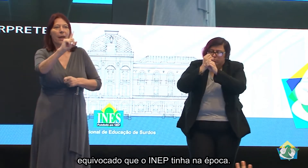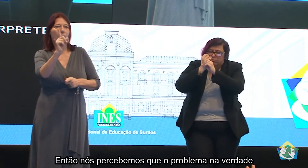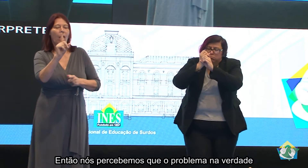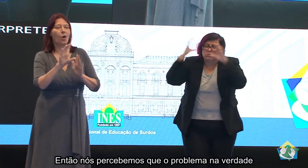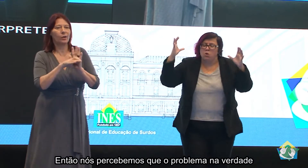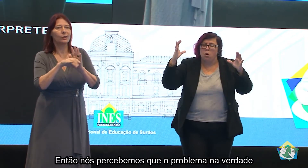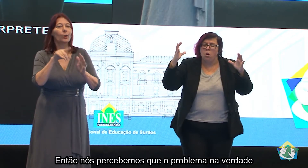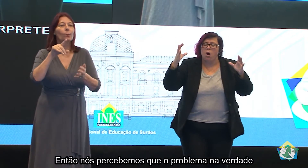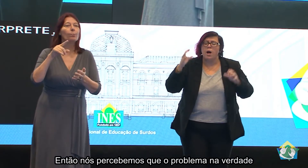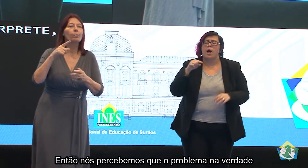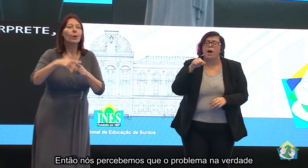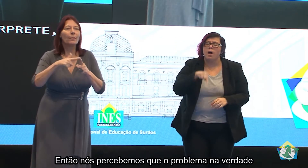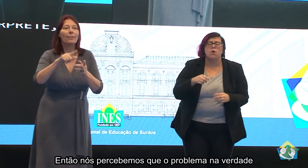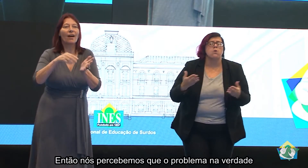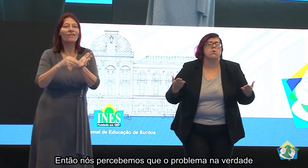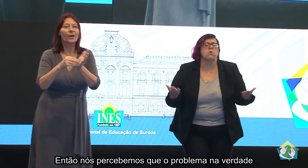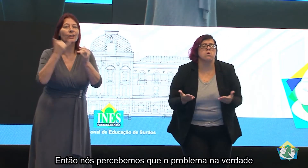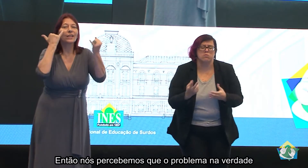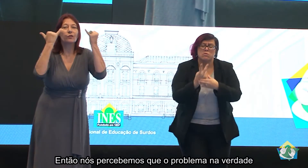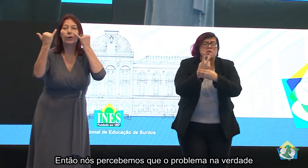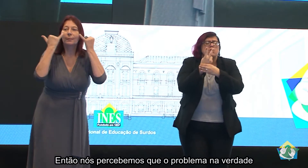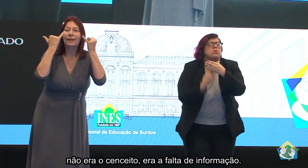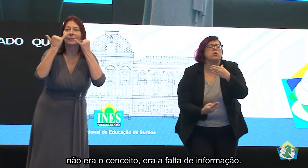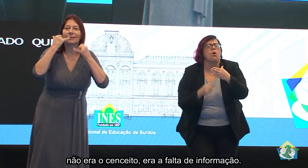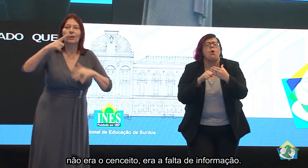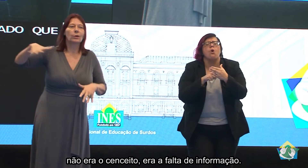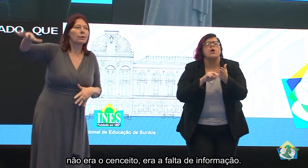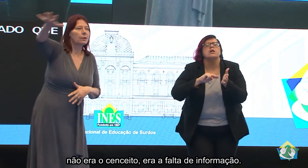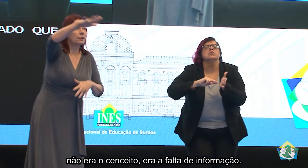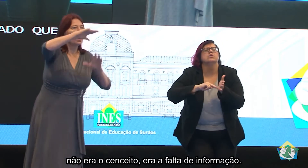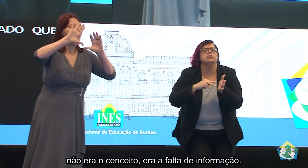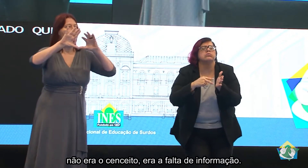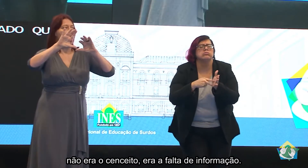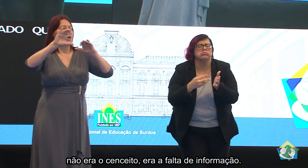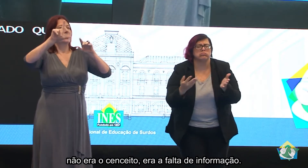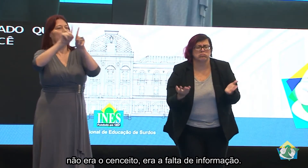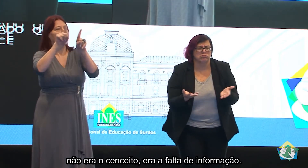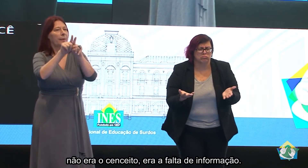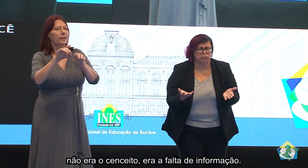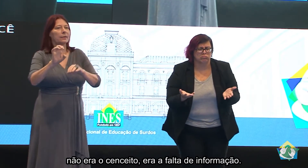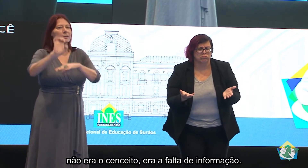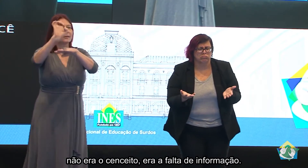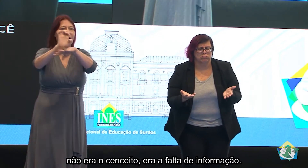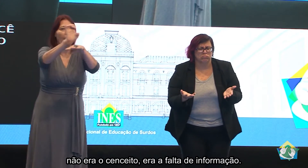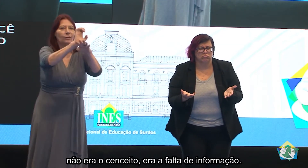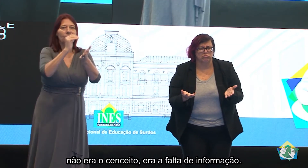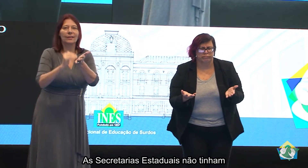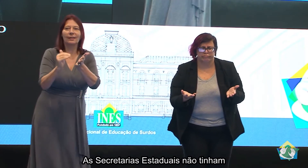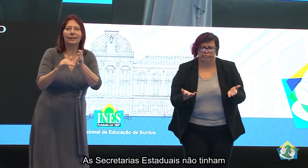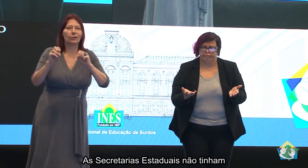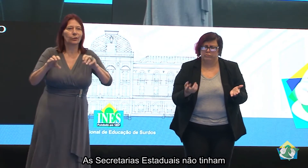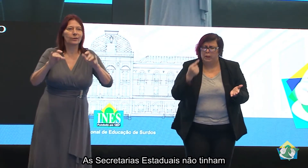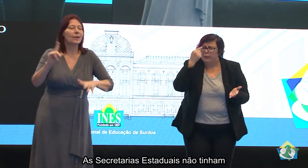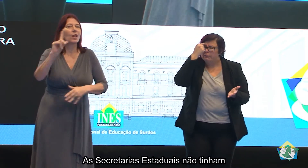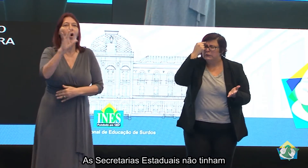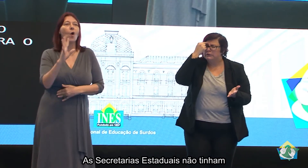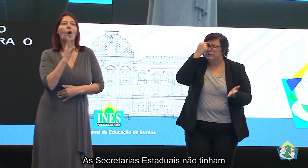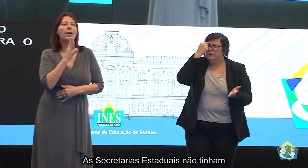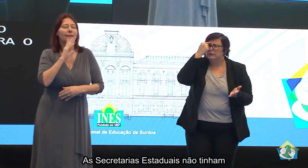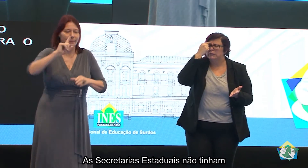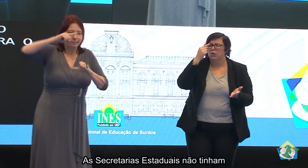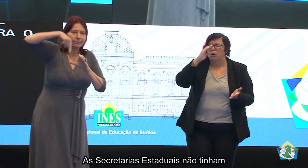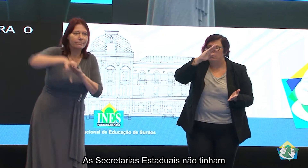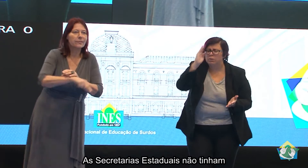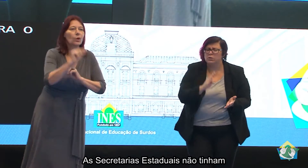época. Então nós percebemos que o problema, na verdade, não era o conceito, era a falta de informação.